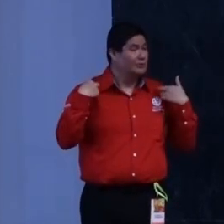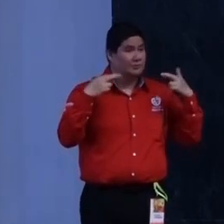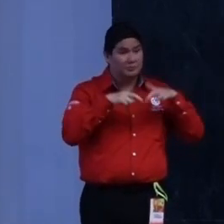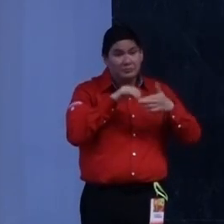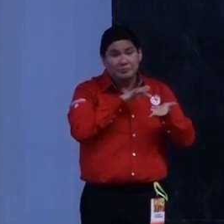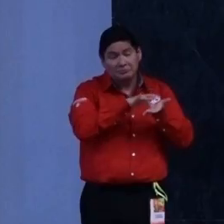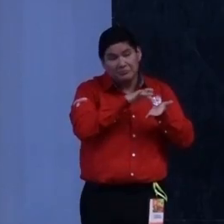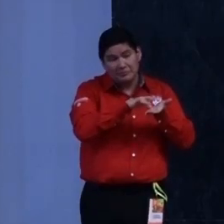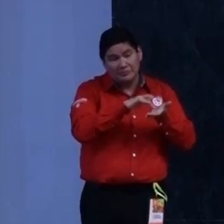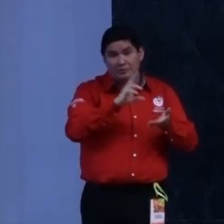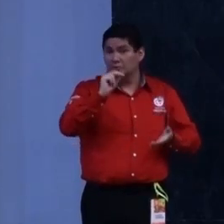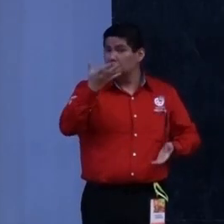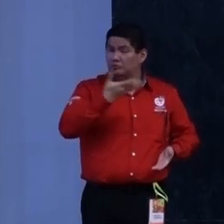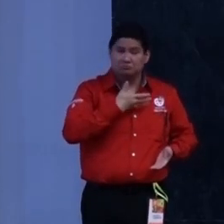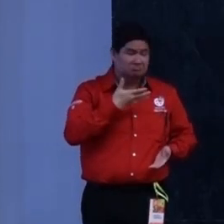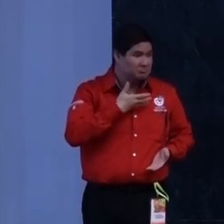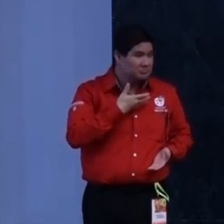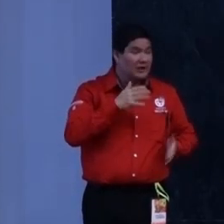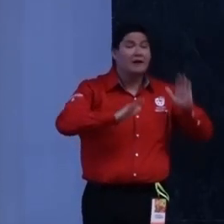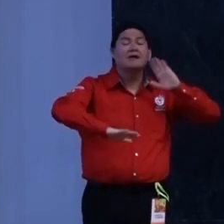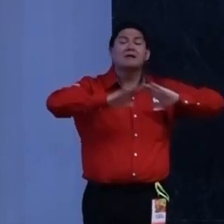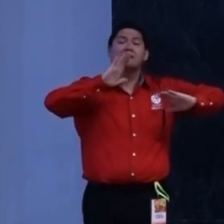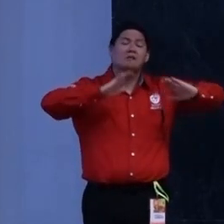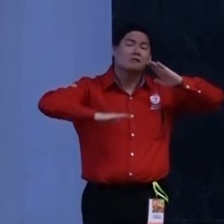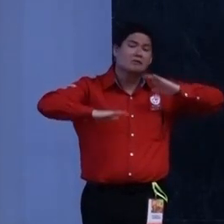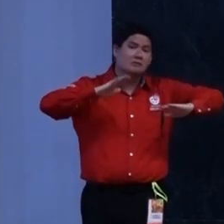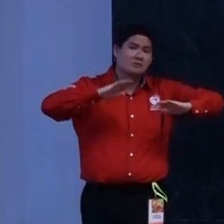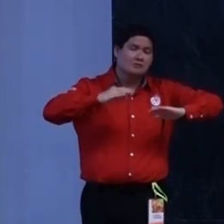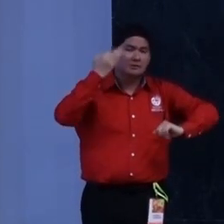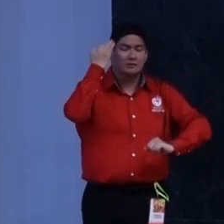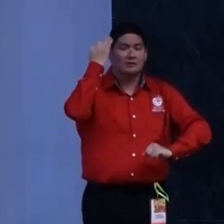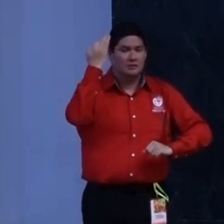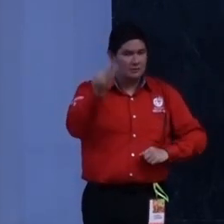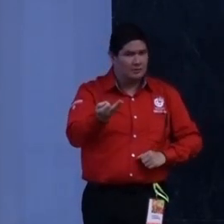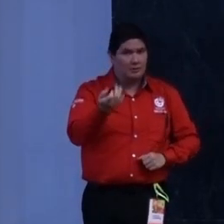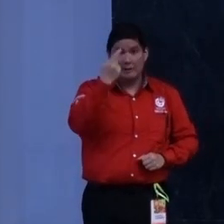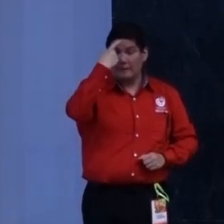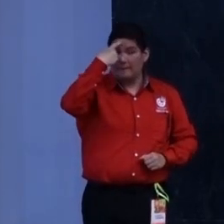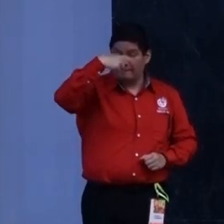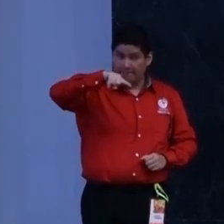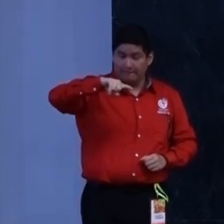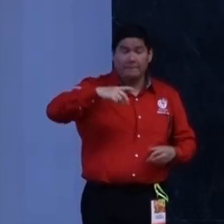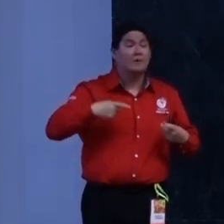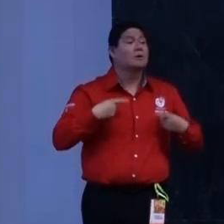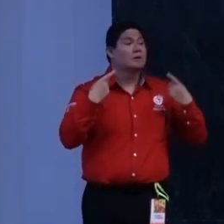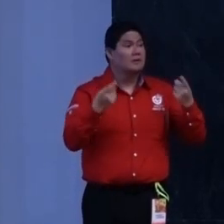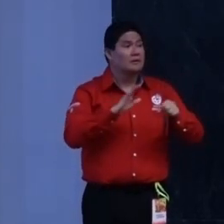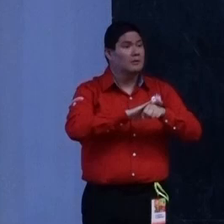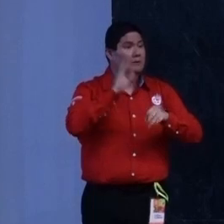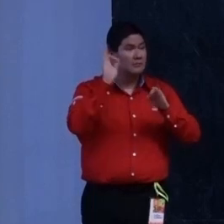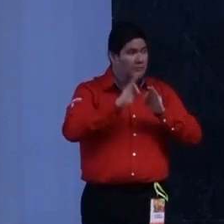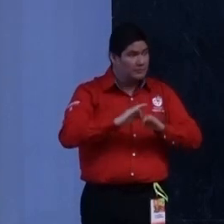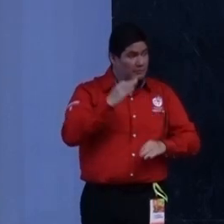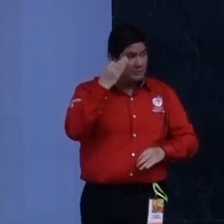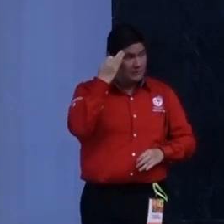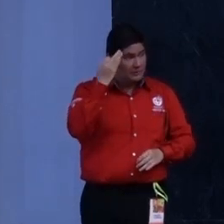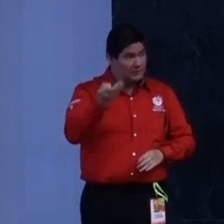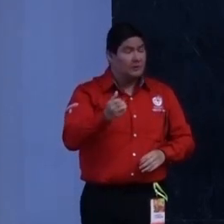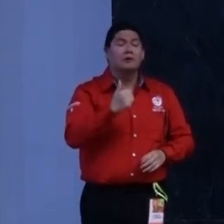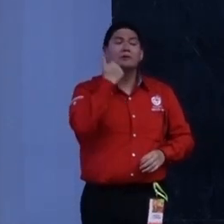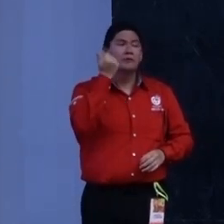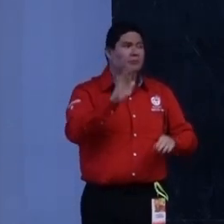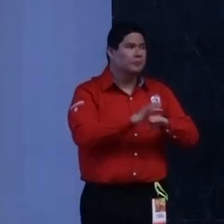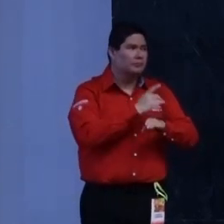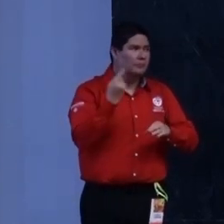¿no? Y no tenemos a veces el tiempo para dedicarle más tiempo al alumno, ¿sí? Porque